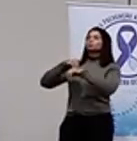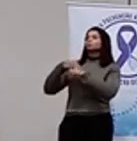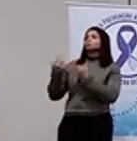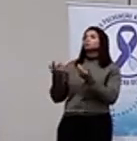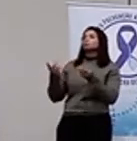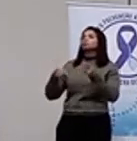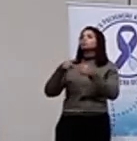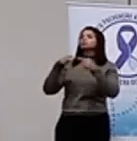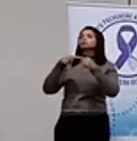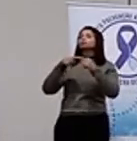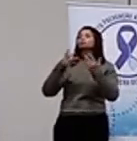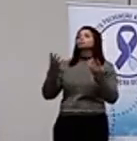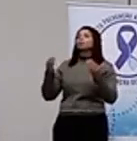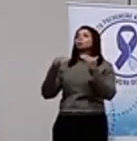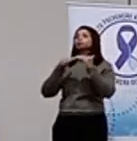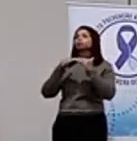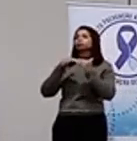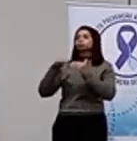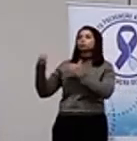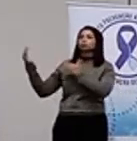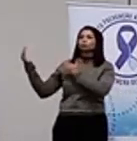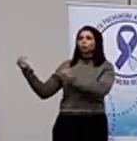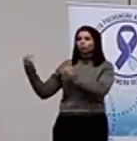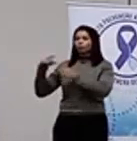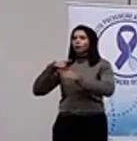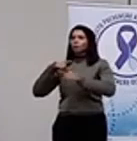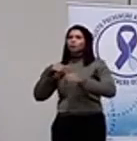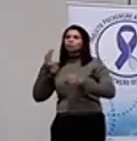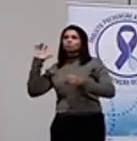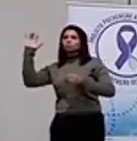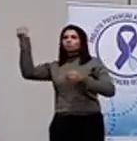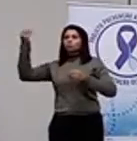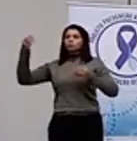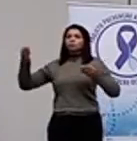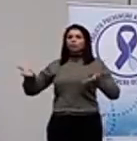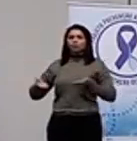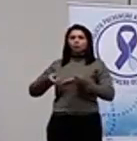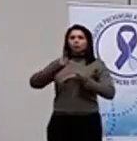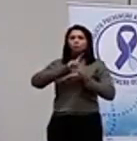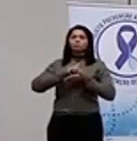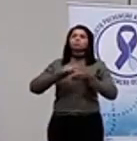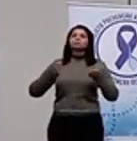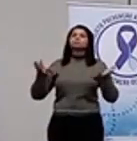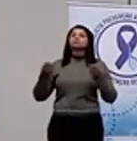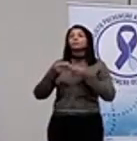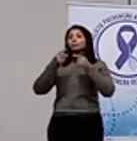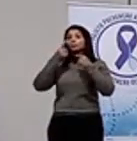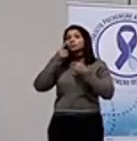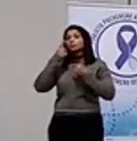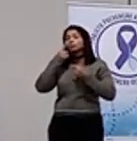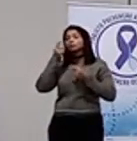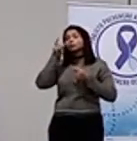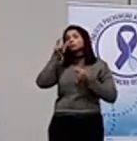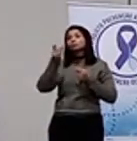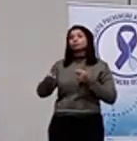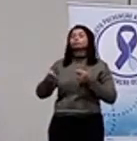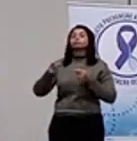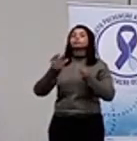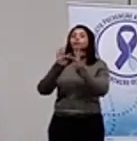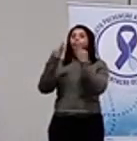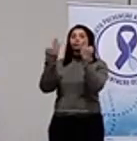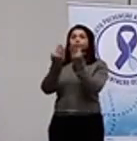outros que não deveriam acontecer tão cedo assim. Então, sempre preste atenção nisso daí, certo? Especialmente se acontece em vários membros da